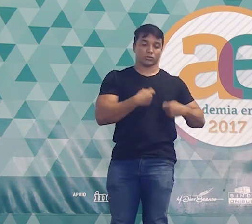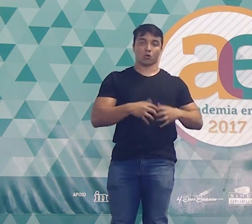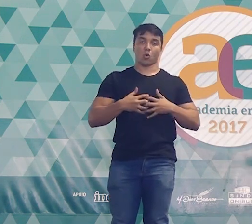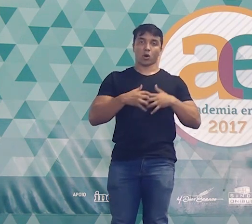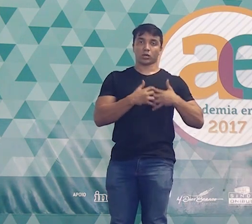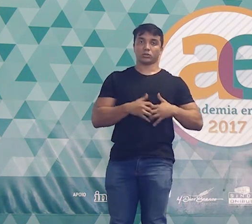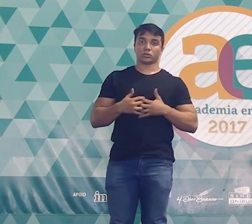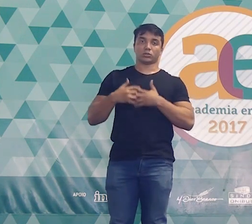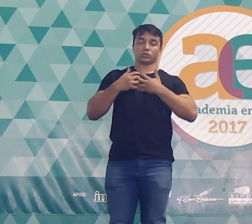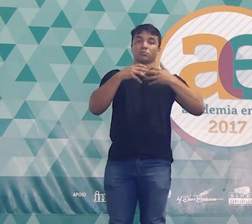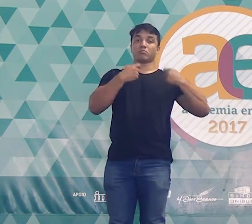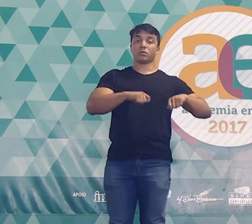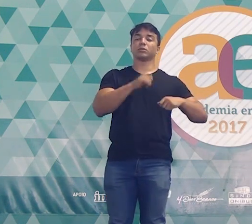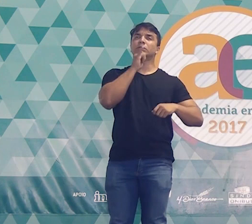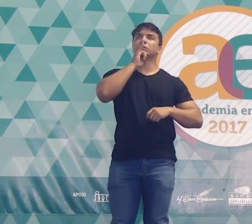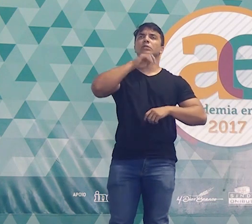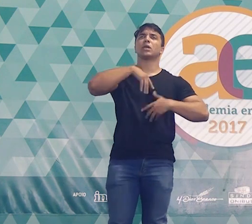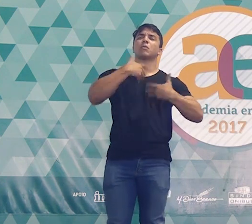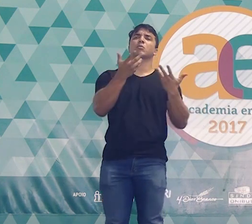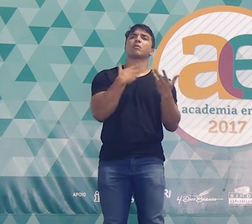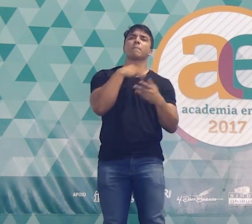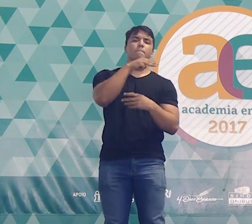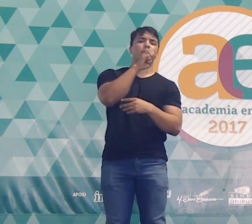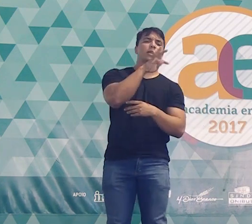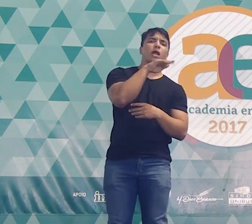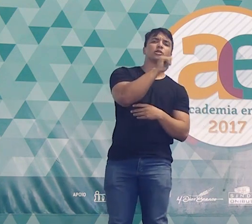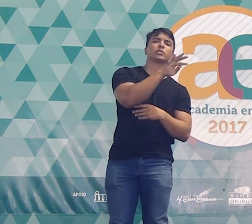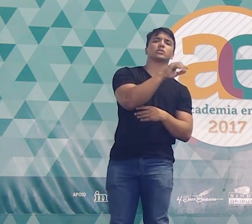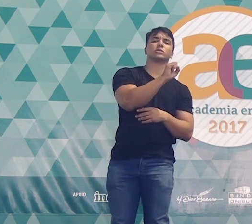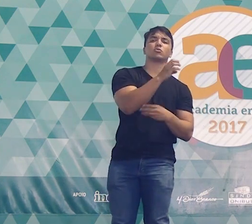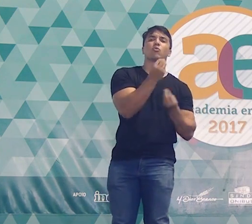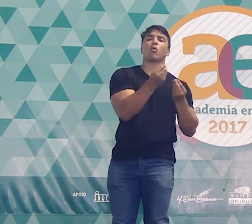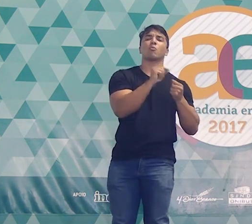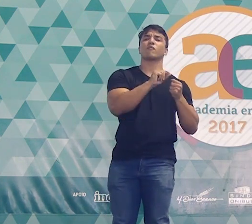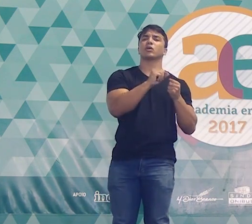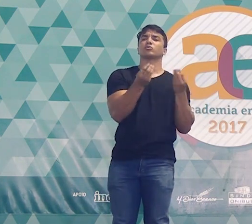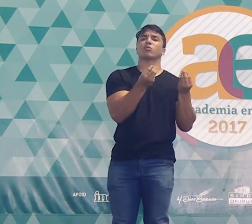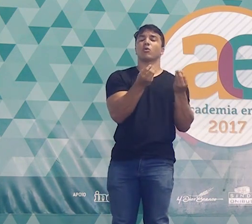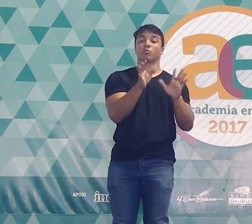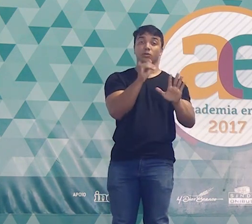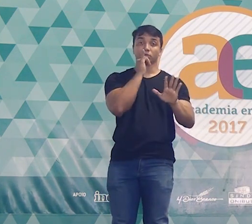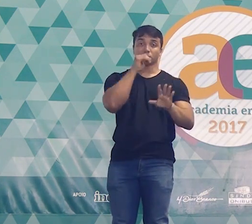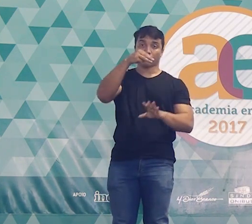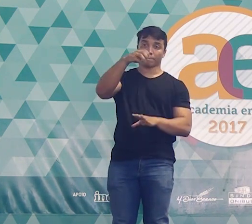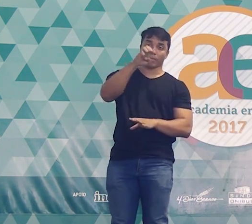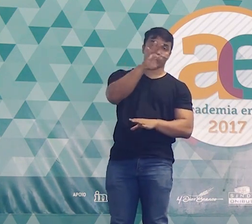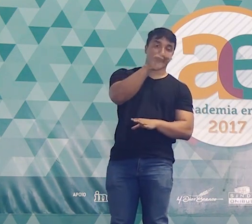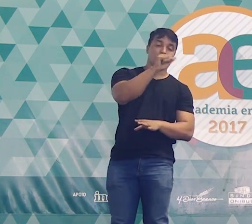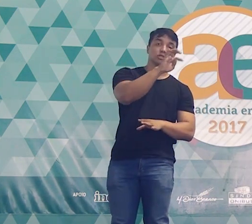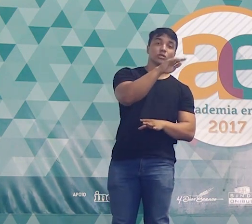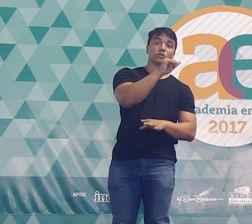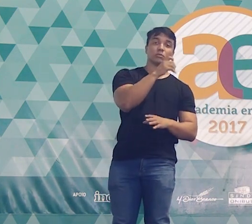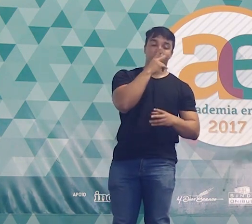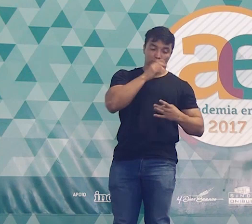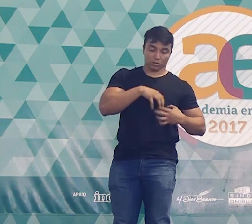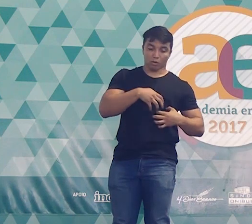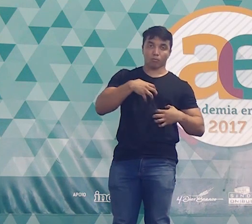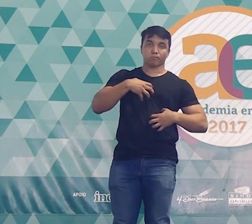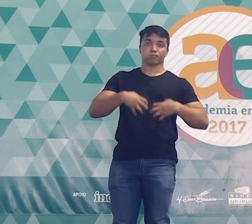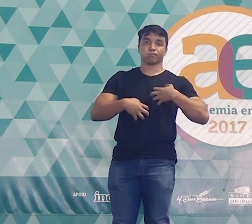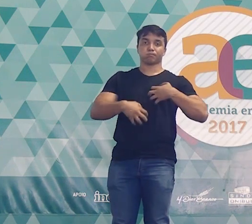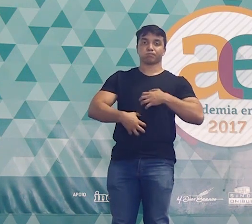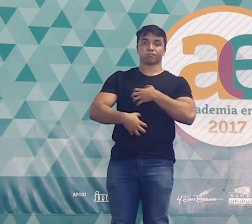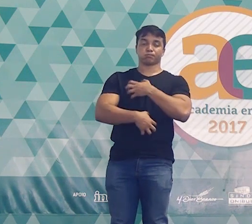organismo. Entendem? Rodrigo, e quando tem metástase? É só parar para pensar. Quando tem metástase, o câncer está espalhado em vários